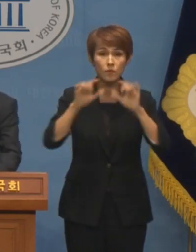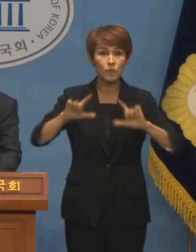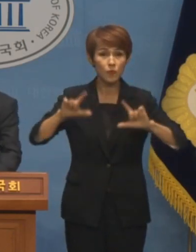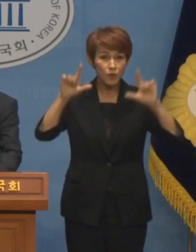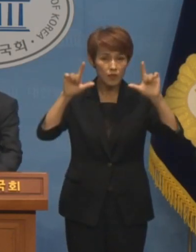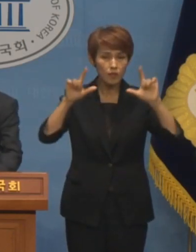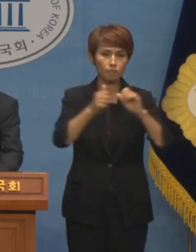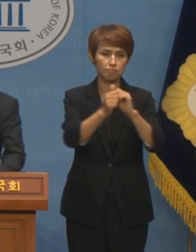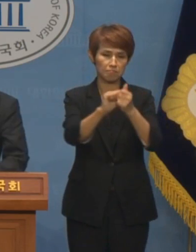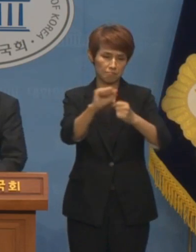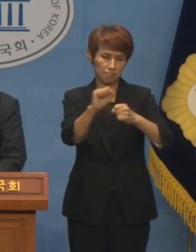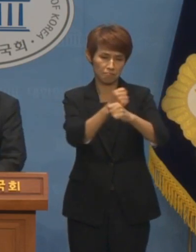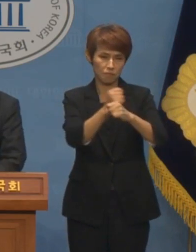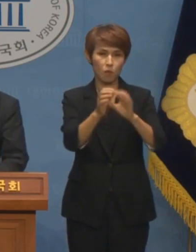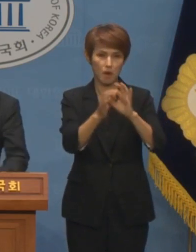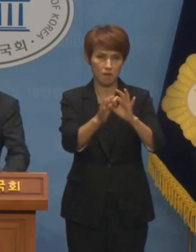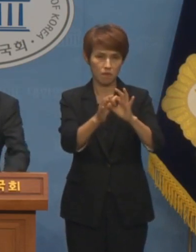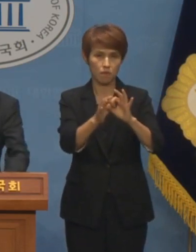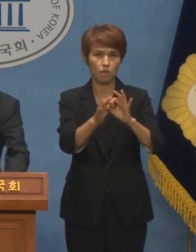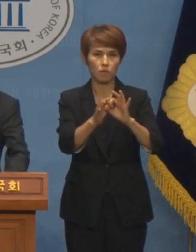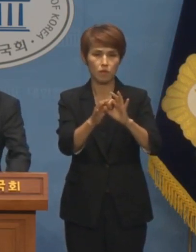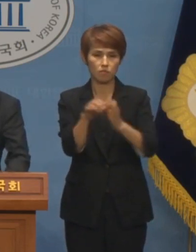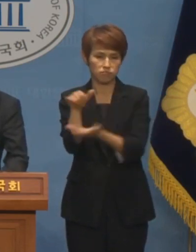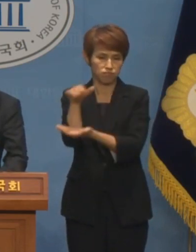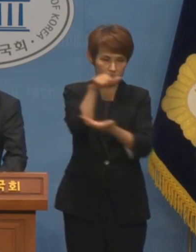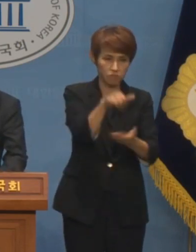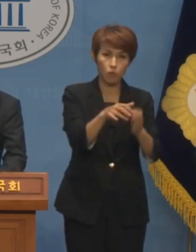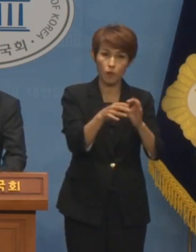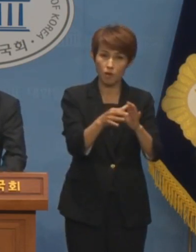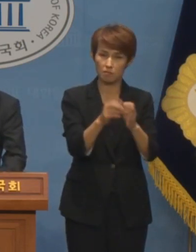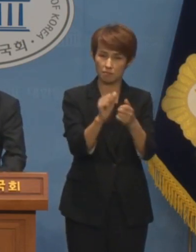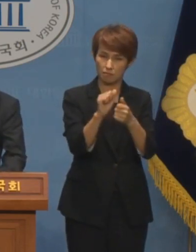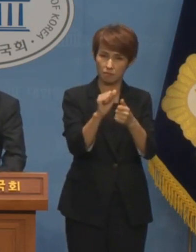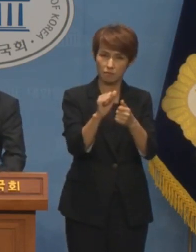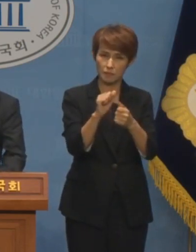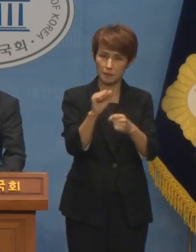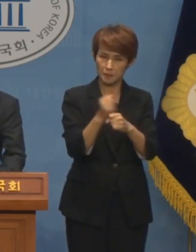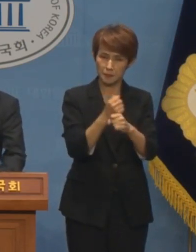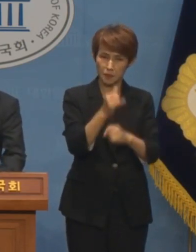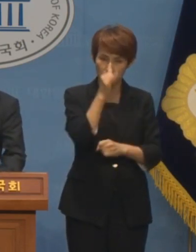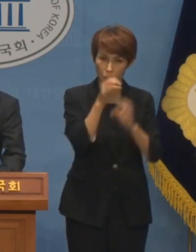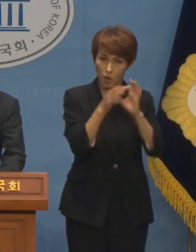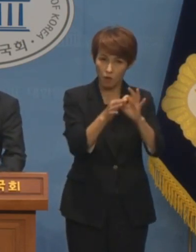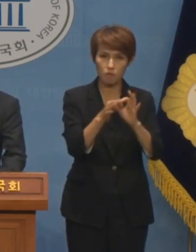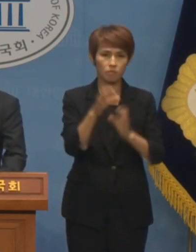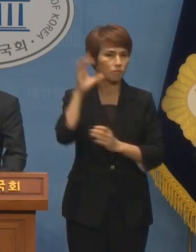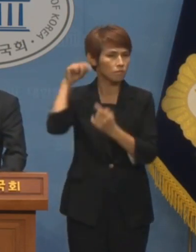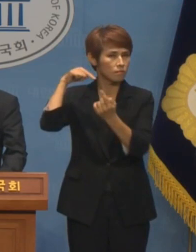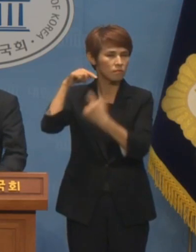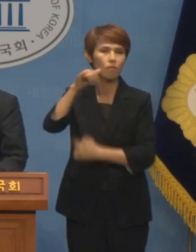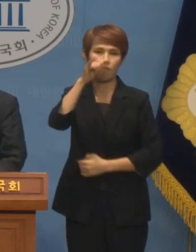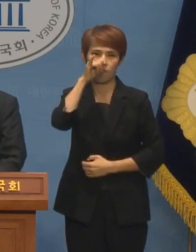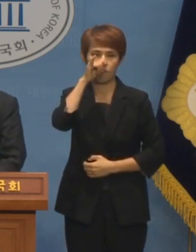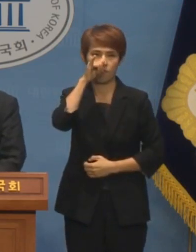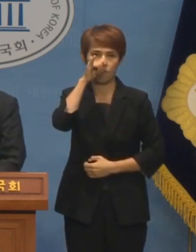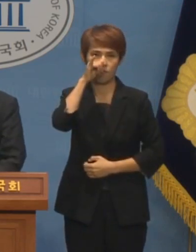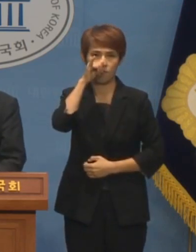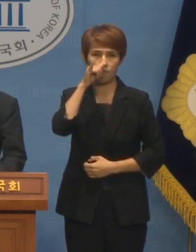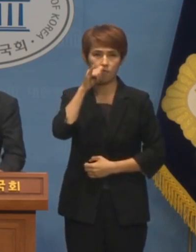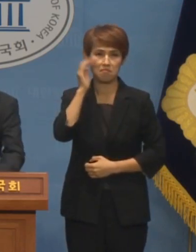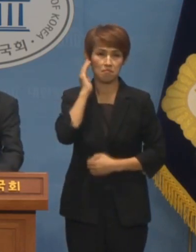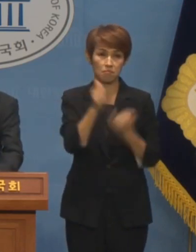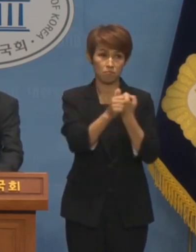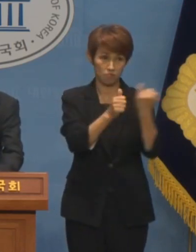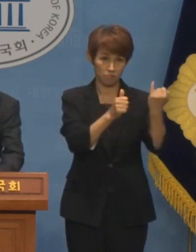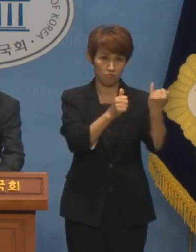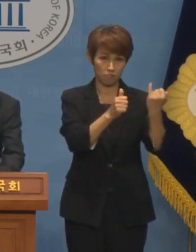도이치모터스 주가 조작 의혹 그리고 명품백 수수와 관련된 청문회가 열립니다. 핵심 증인인 김건희 여사는